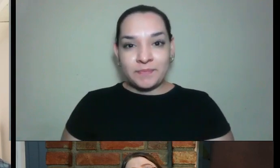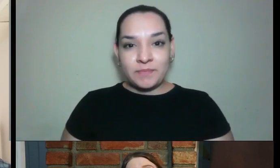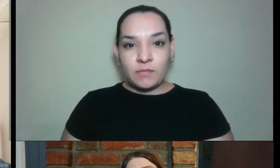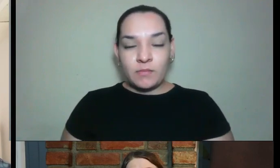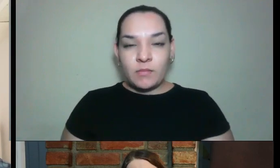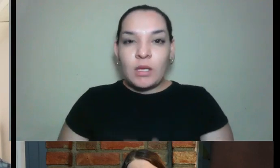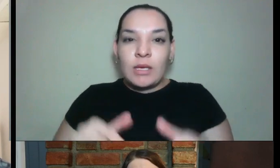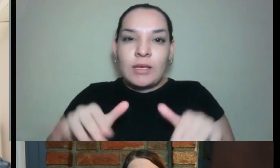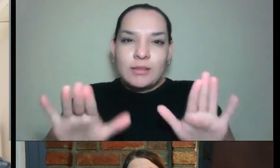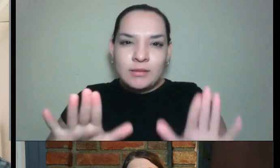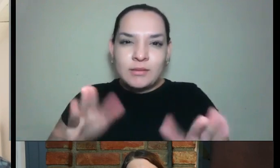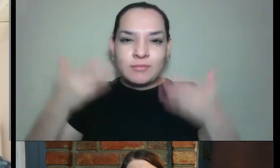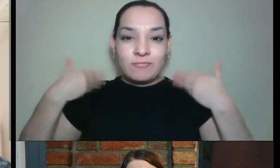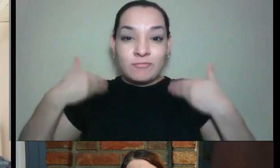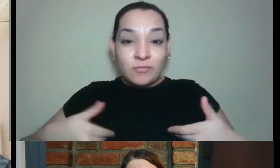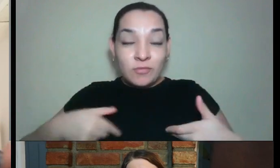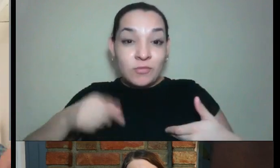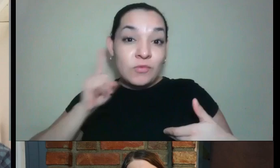Pero